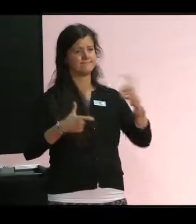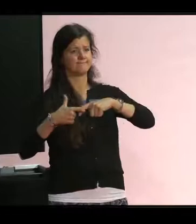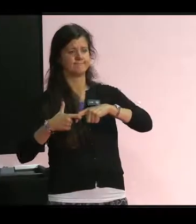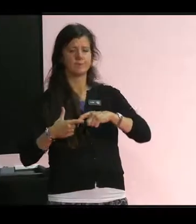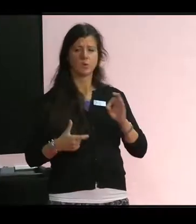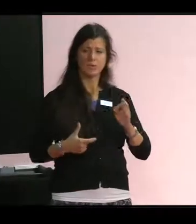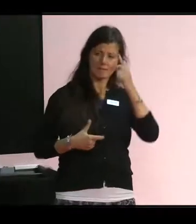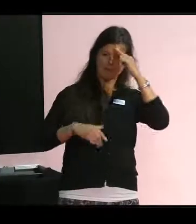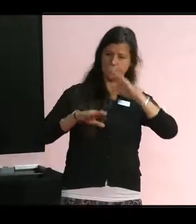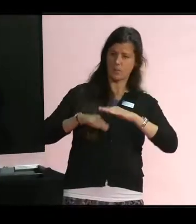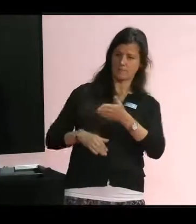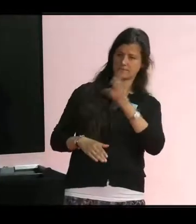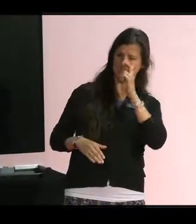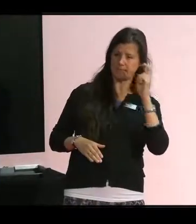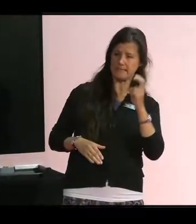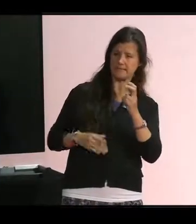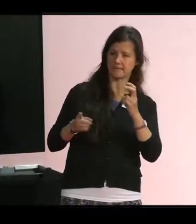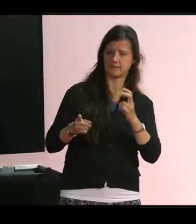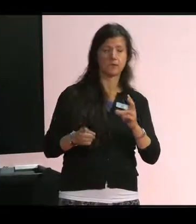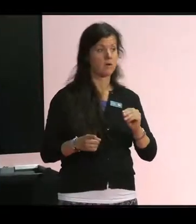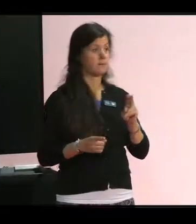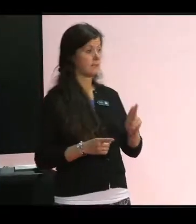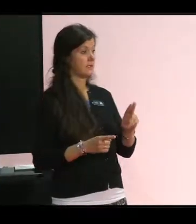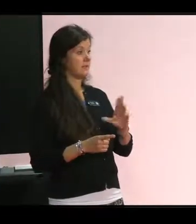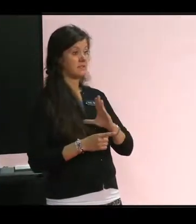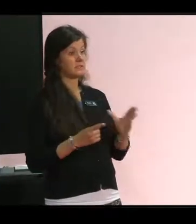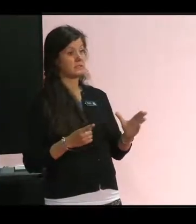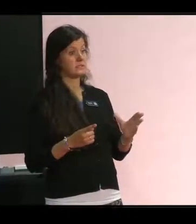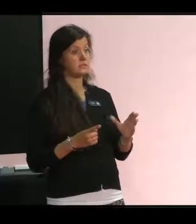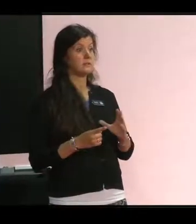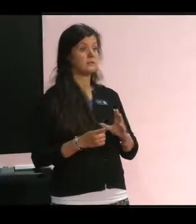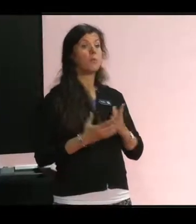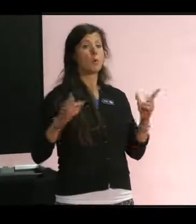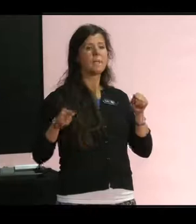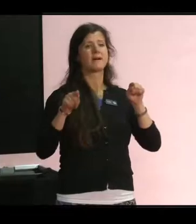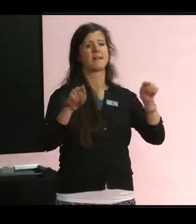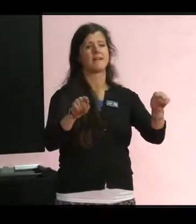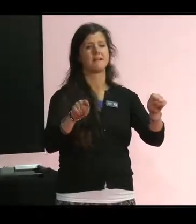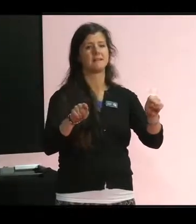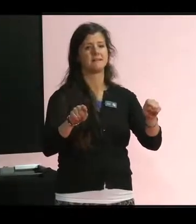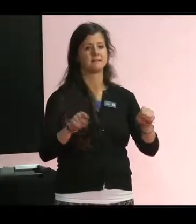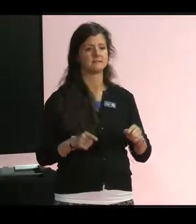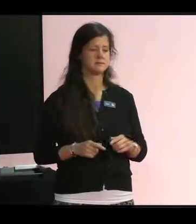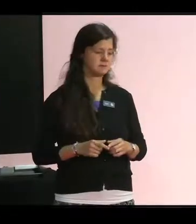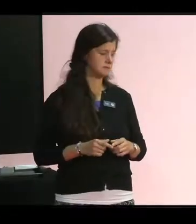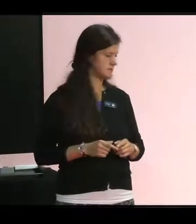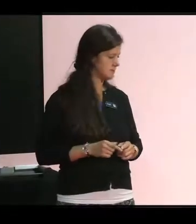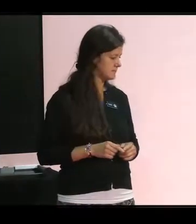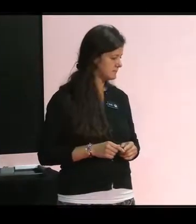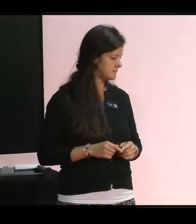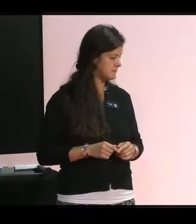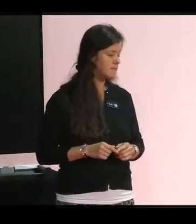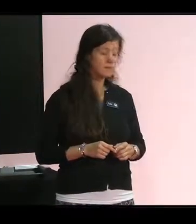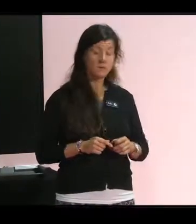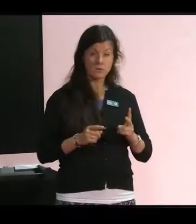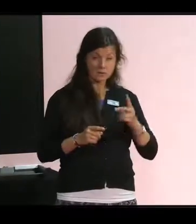Det är ju otroligt viktigt. Det finns ju många kopplingar och paralleller som finns. Jag tänkte jag